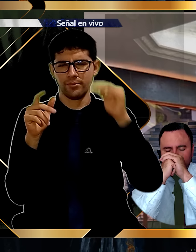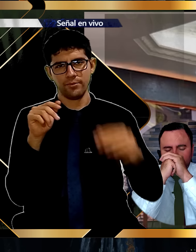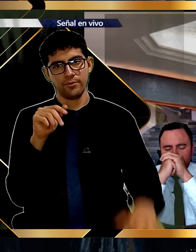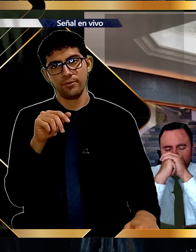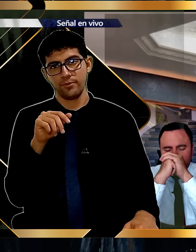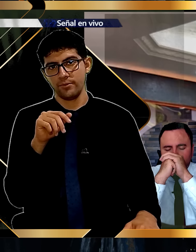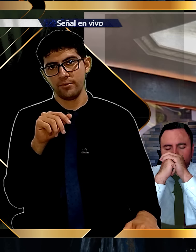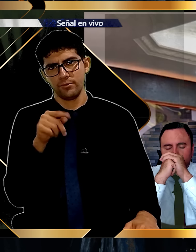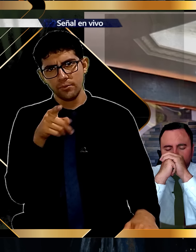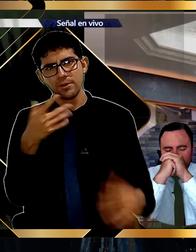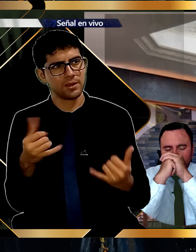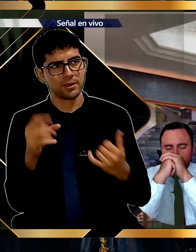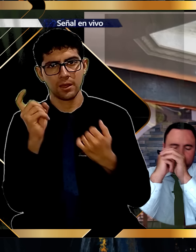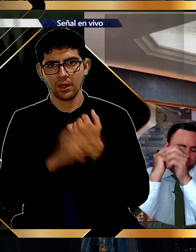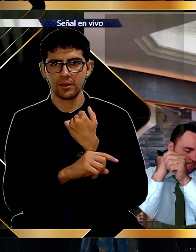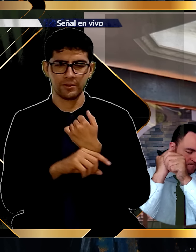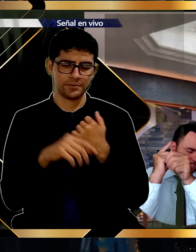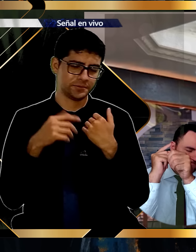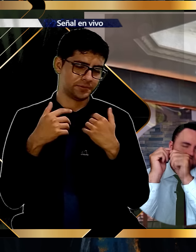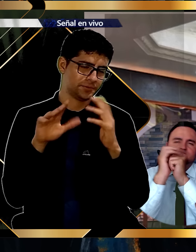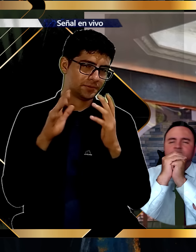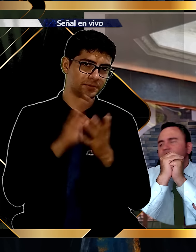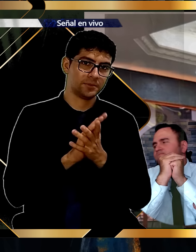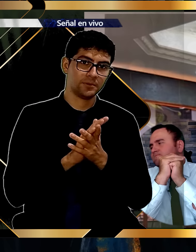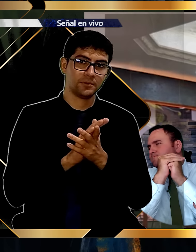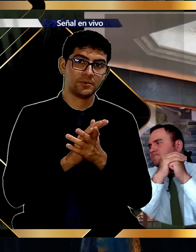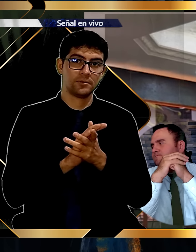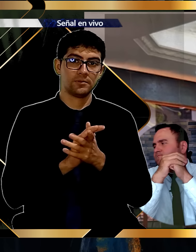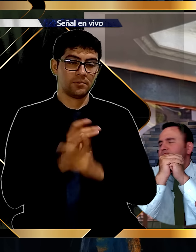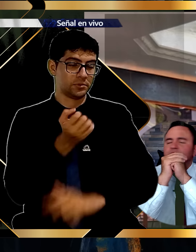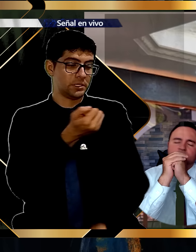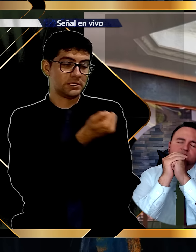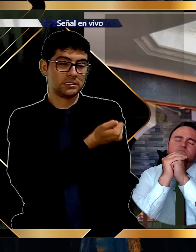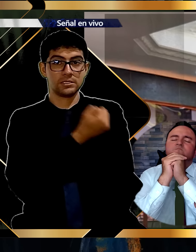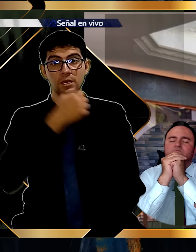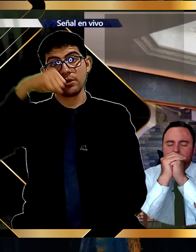ponga la marca donde quiera. Que le ponga el chip como quiera.